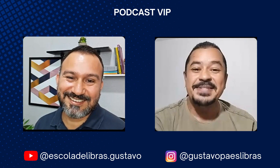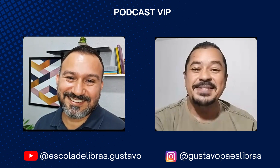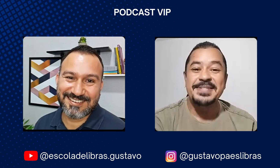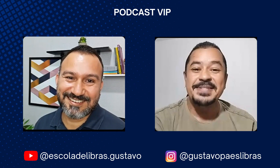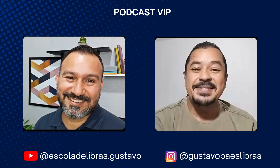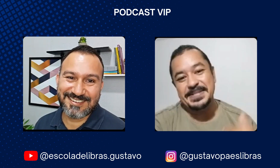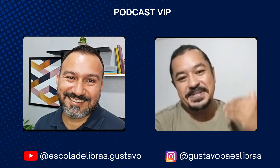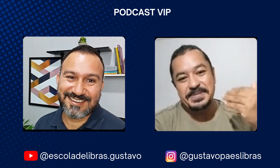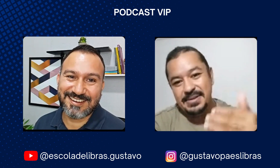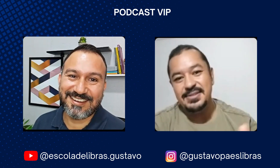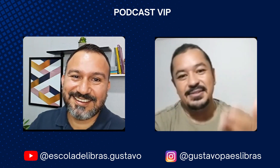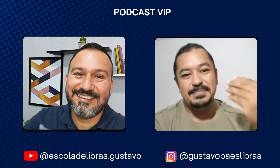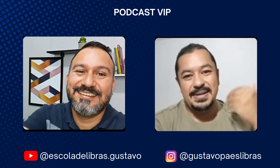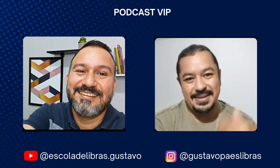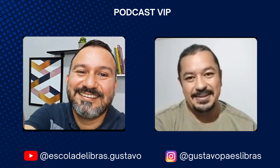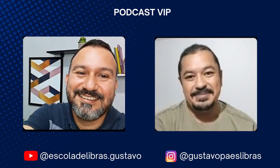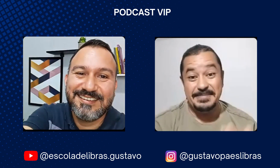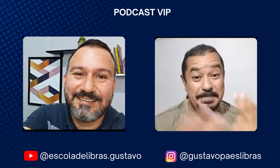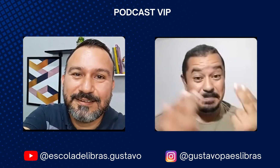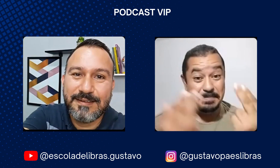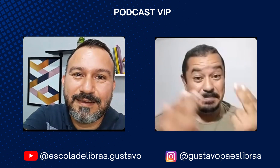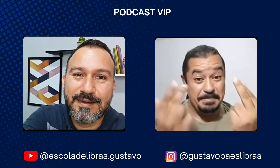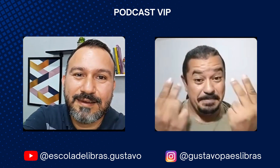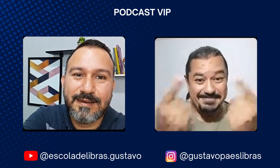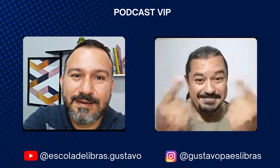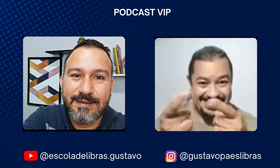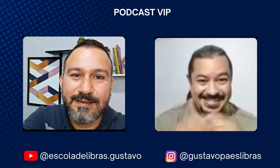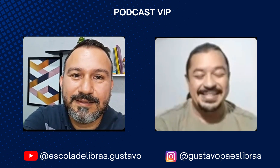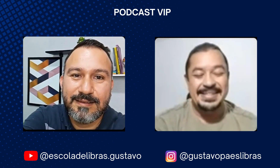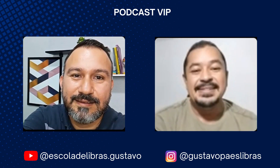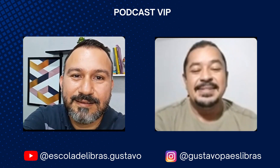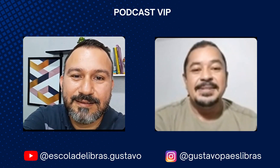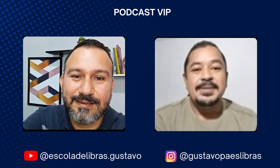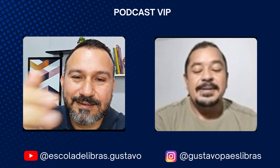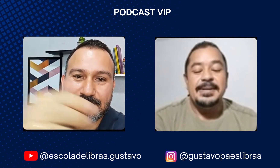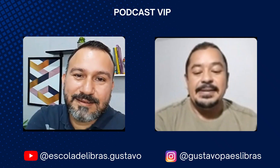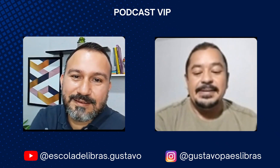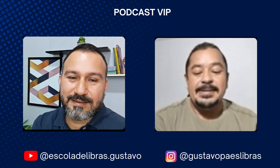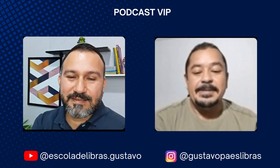algumas situações, recentemente, ano passado, né? Parecido, né?